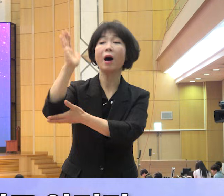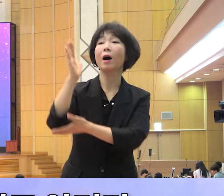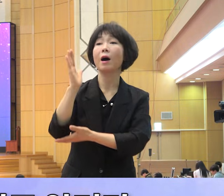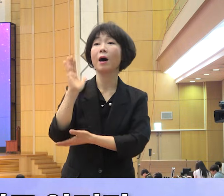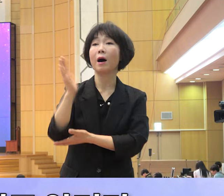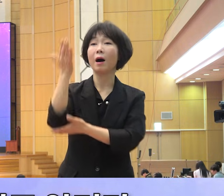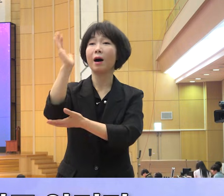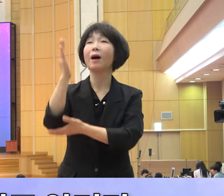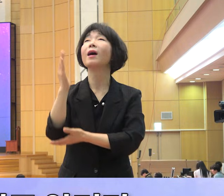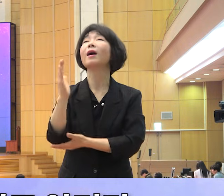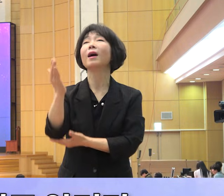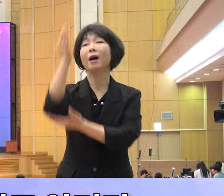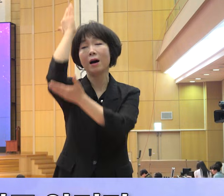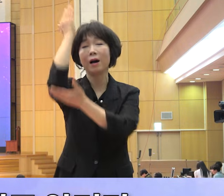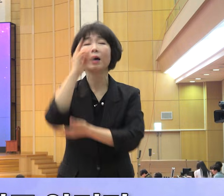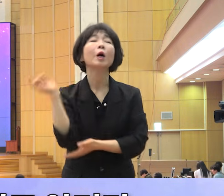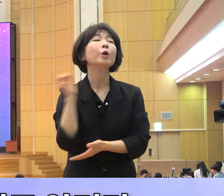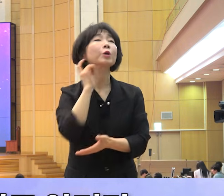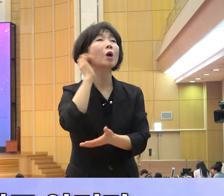영광